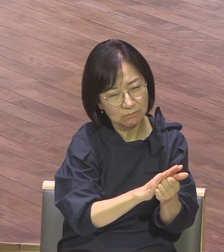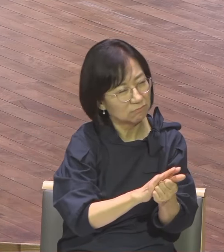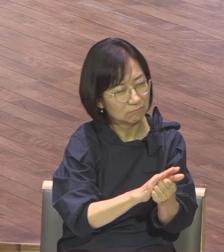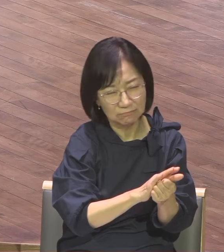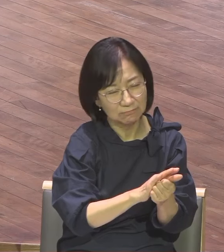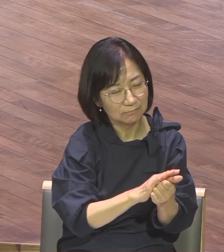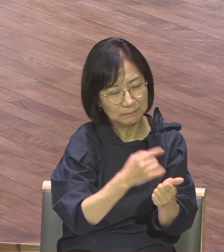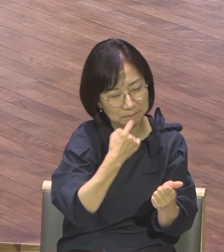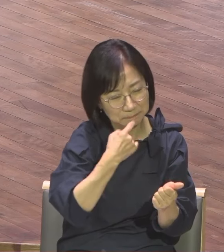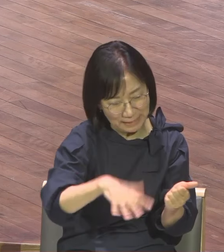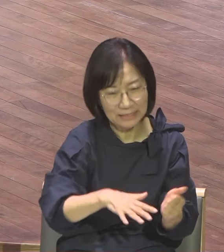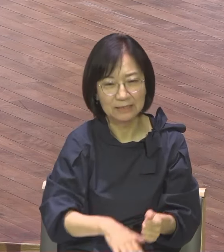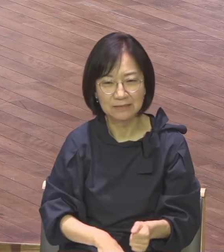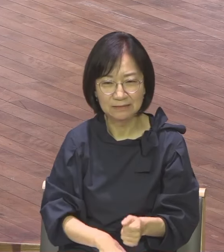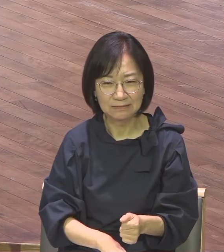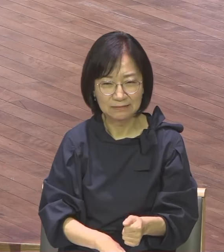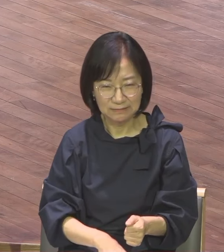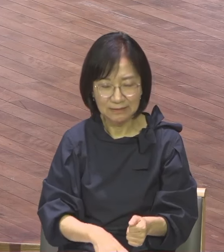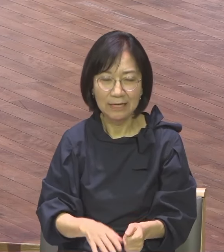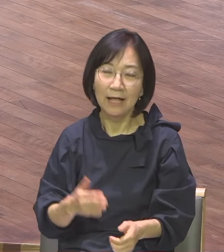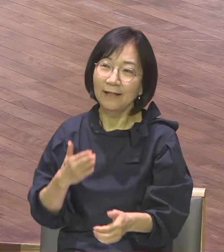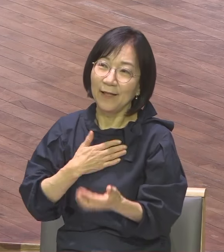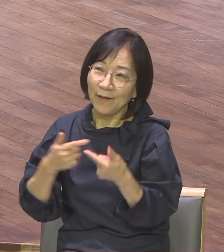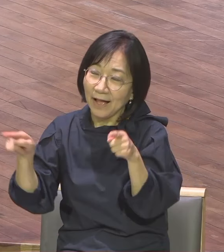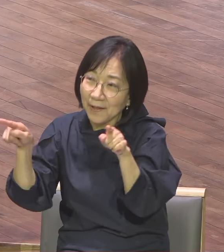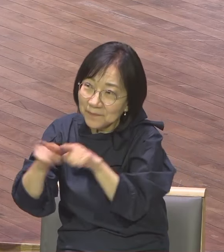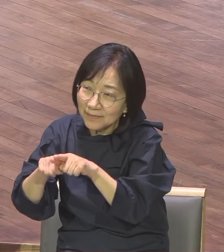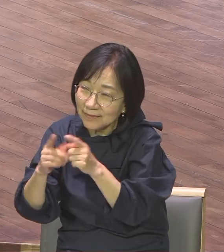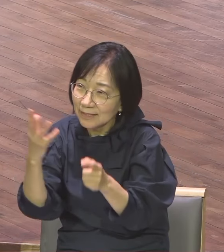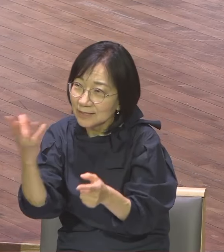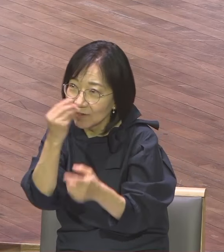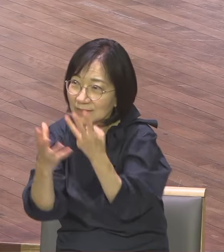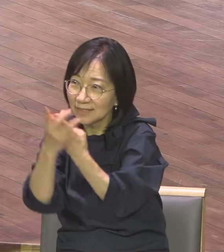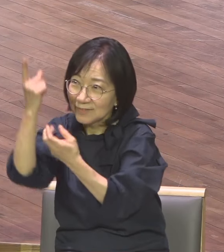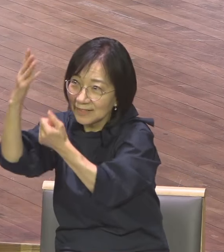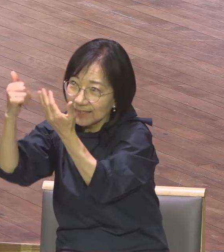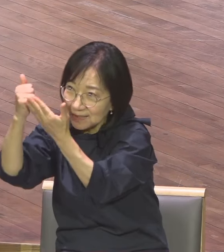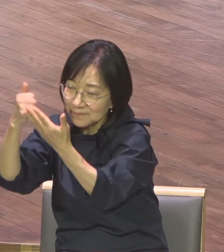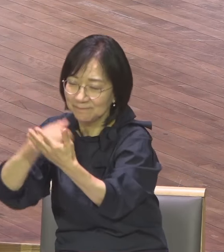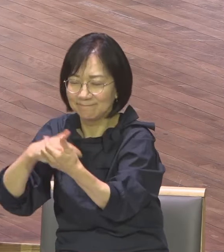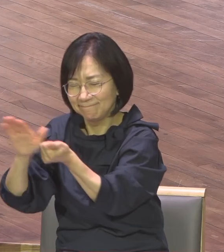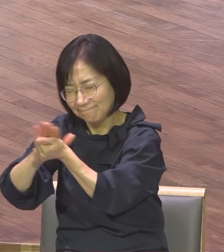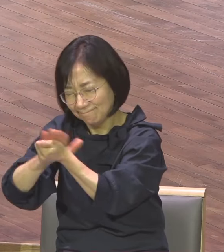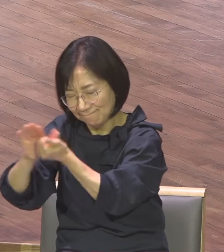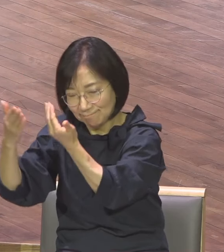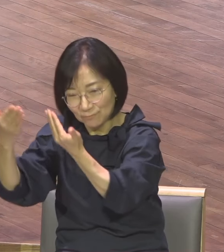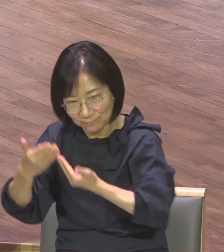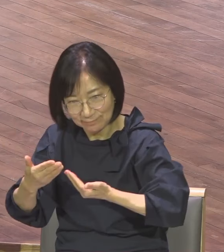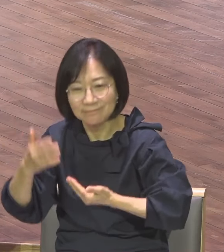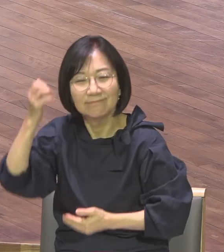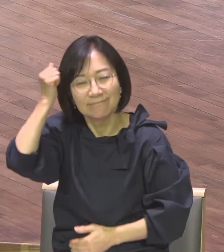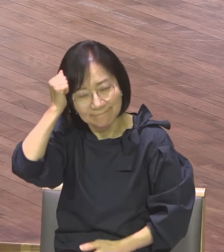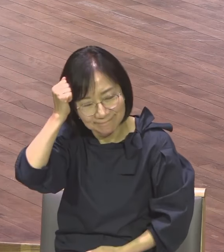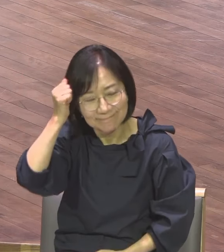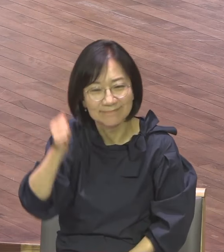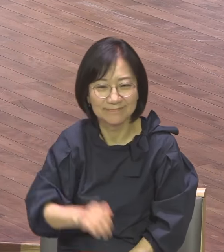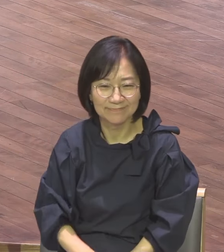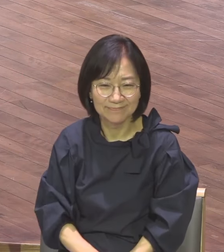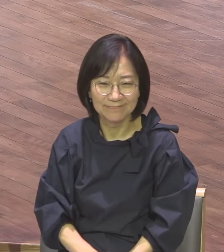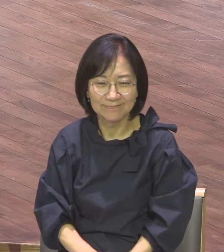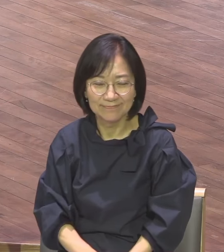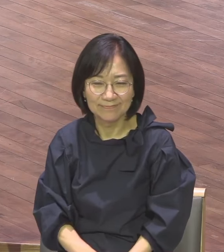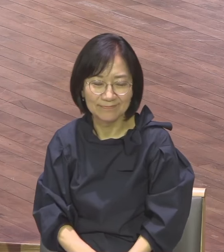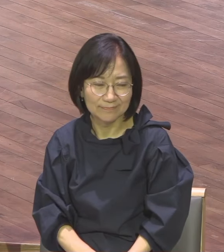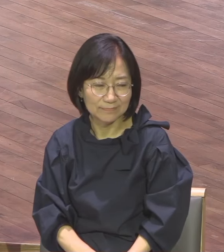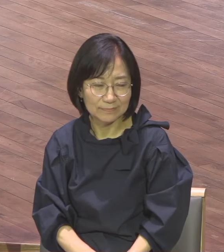크게 기대하지 마세요. 나와 함께 계시는 성삼위 하나님이 나를 늘 위로하신다. 사람이 못